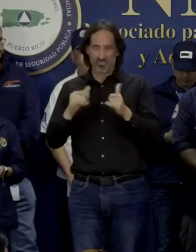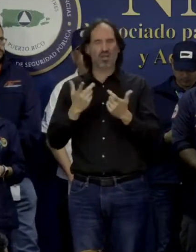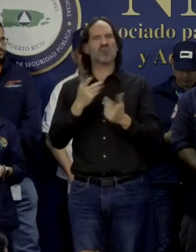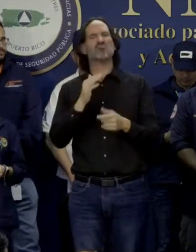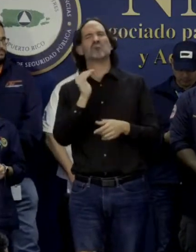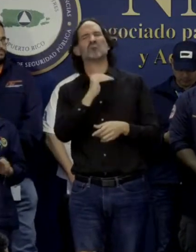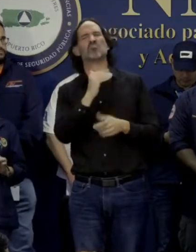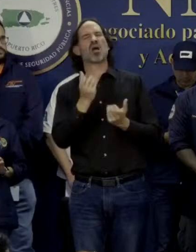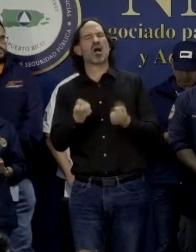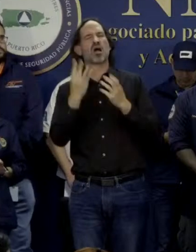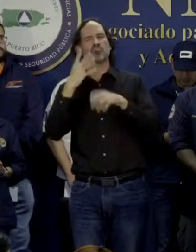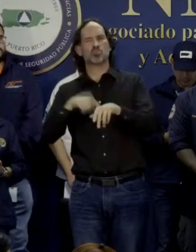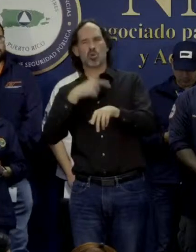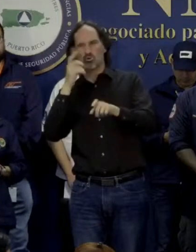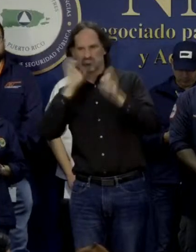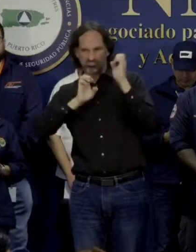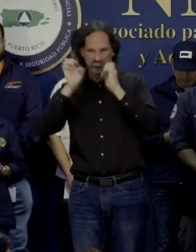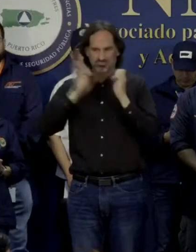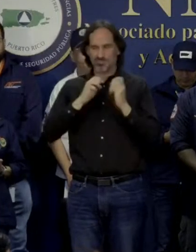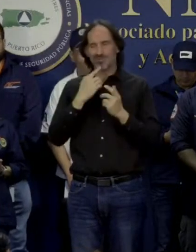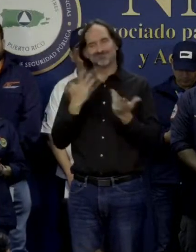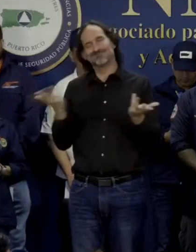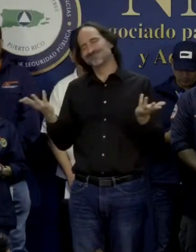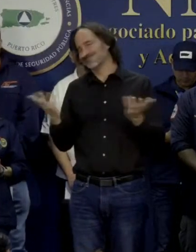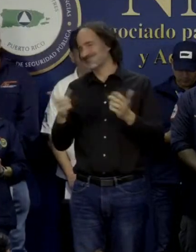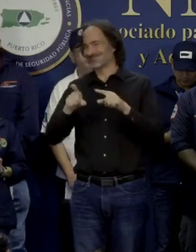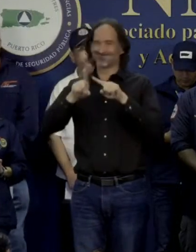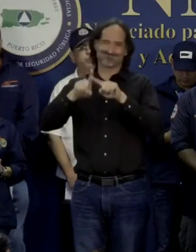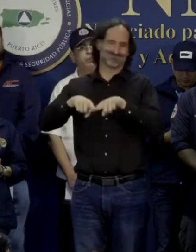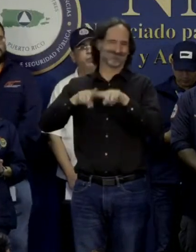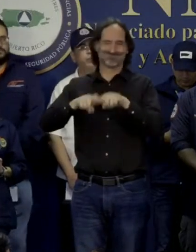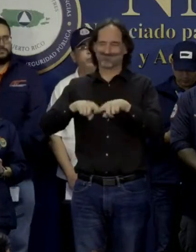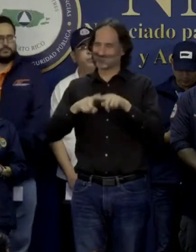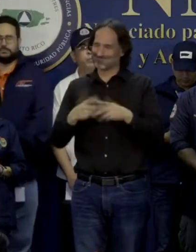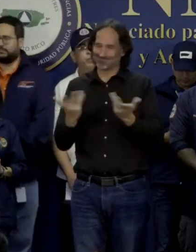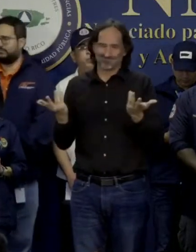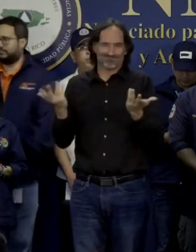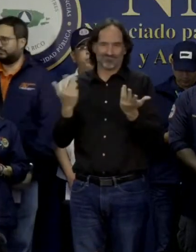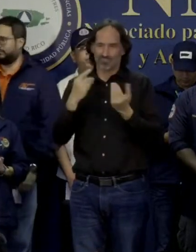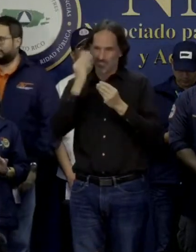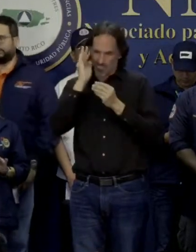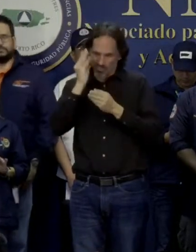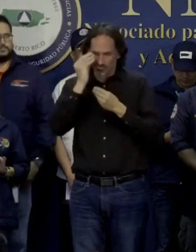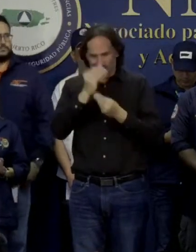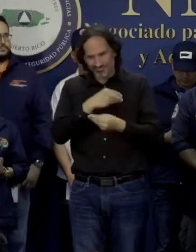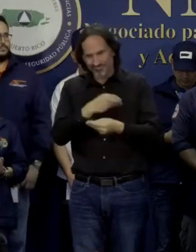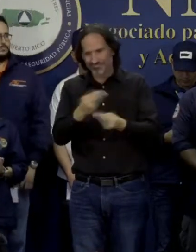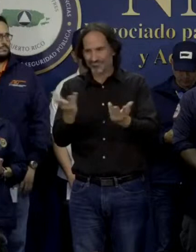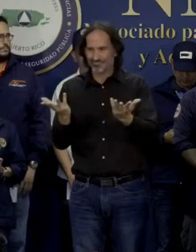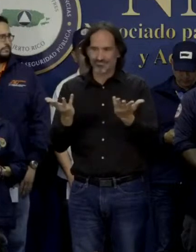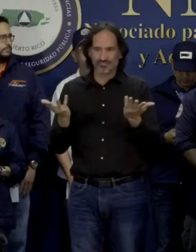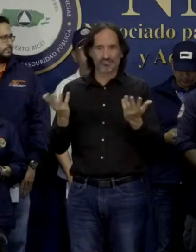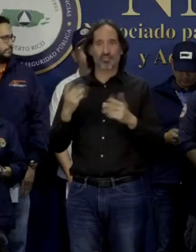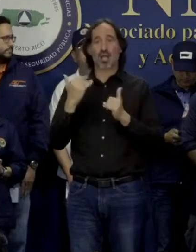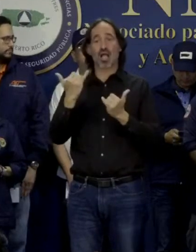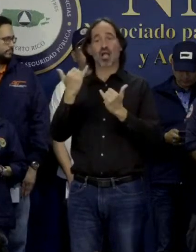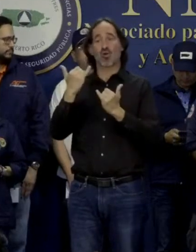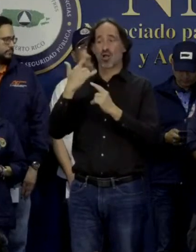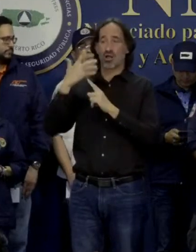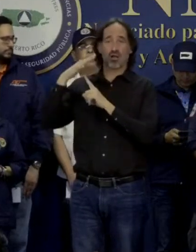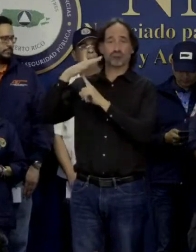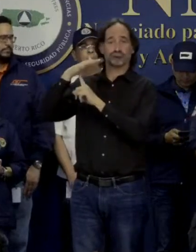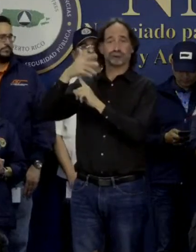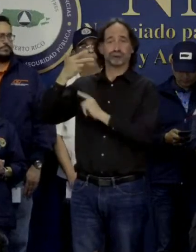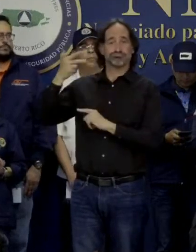que ocurra con este evento. Ahora mismo salieron ya los helicópteros y eso es importante.